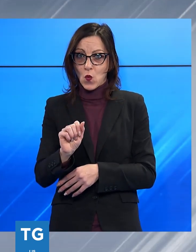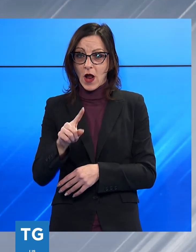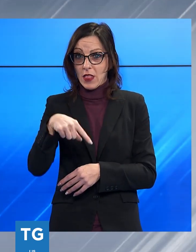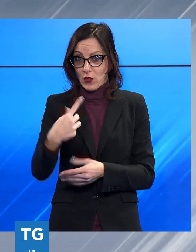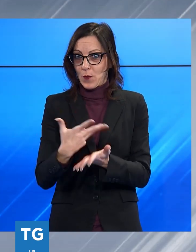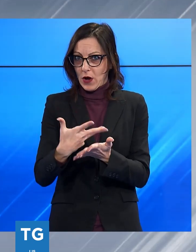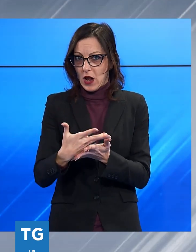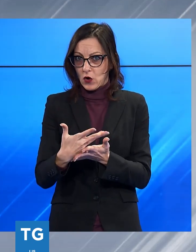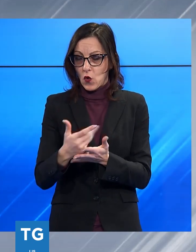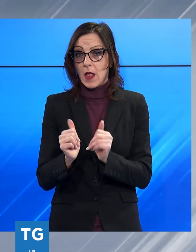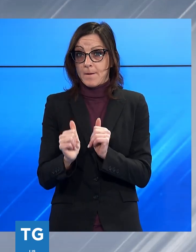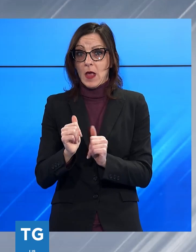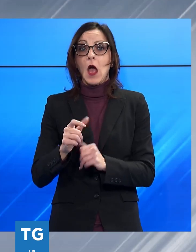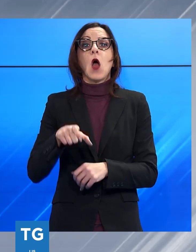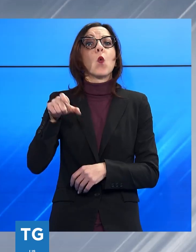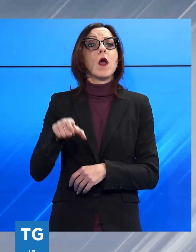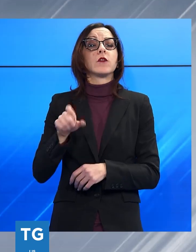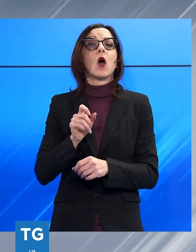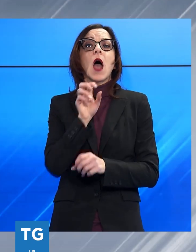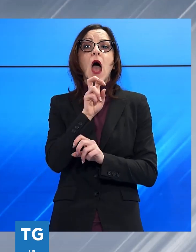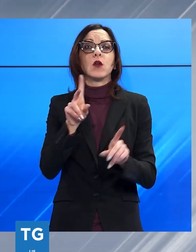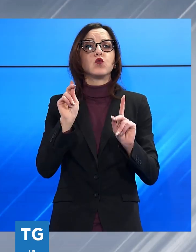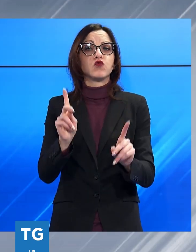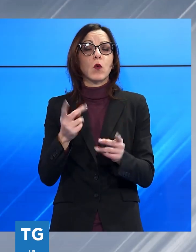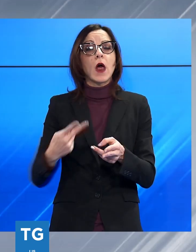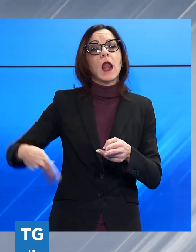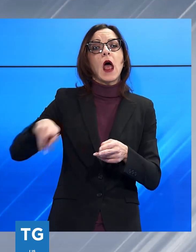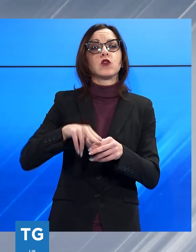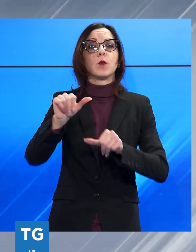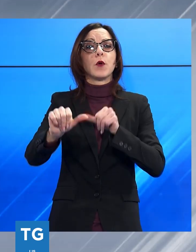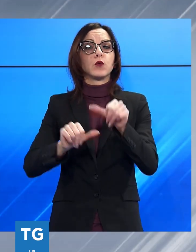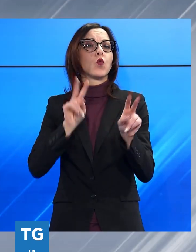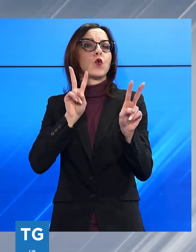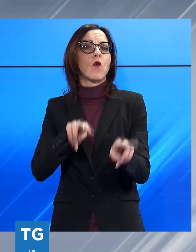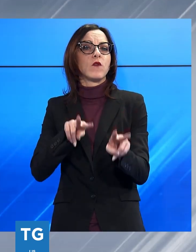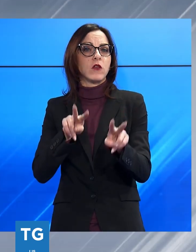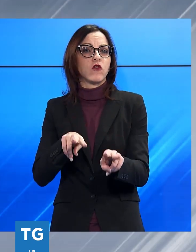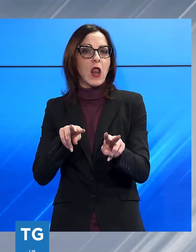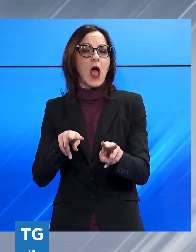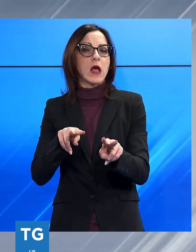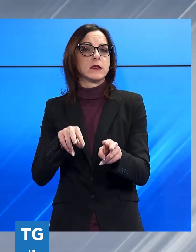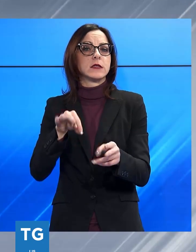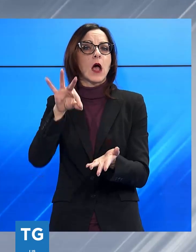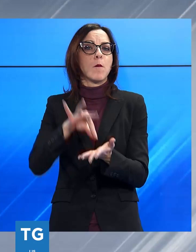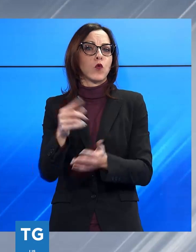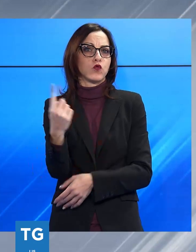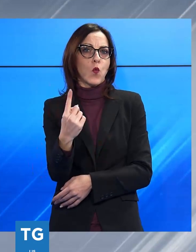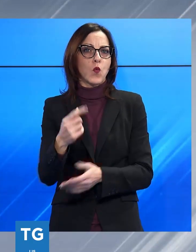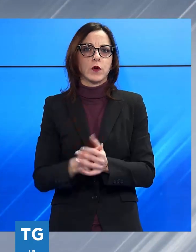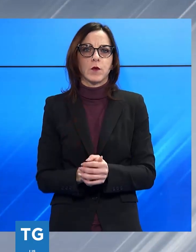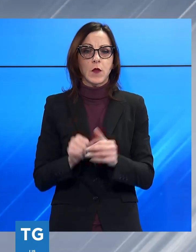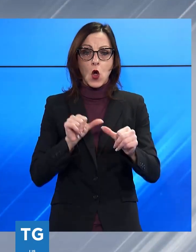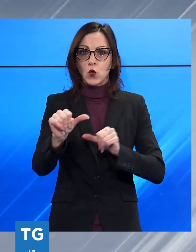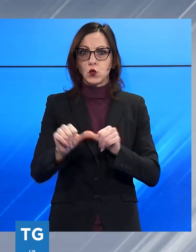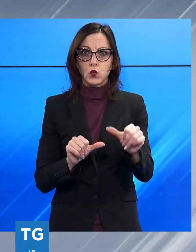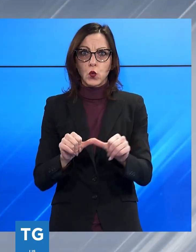il questore ha annunciato il raddoppio del turno di vigilanza presso il posto unico Raddoppia il turno